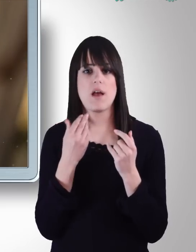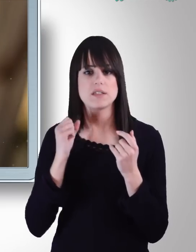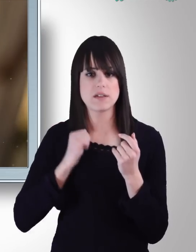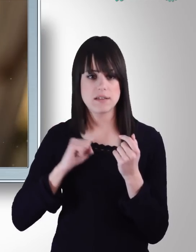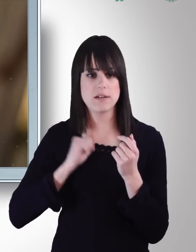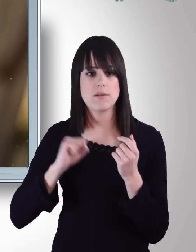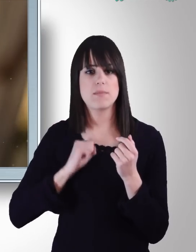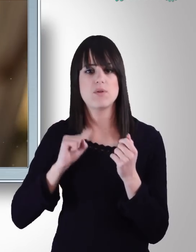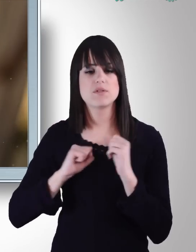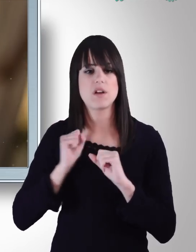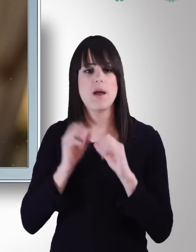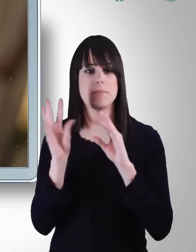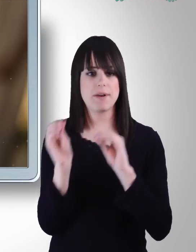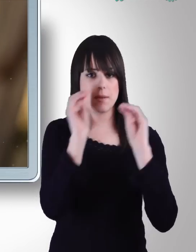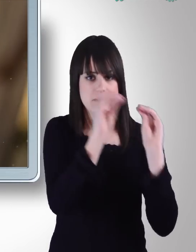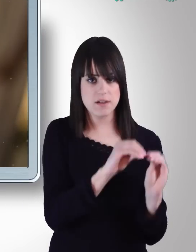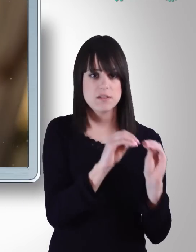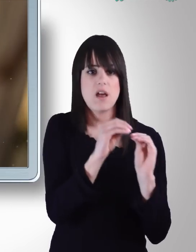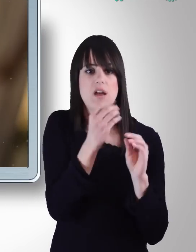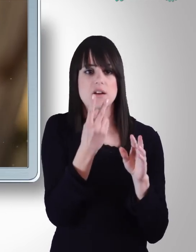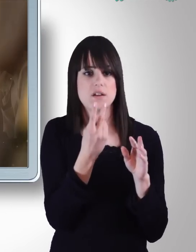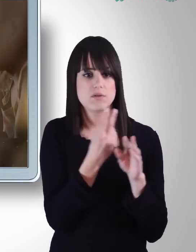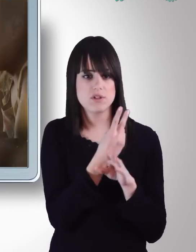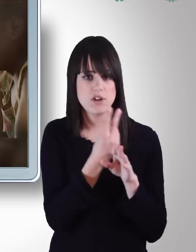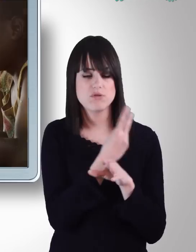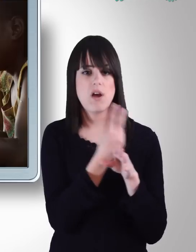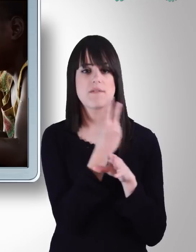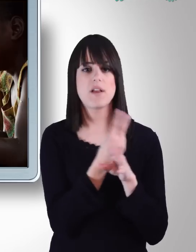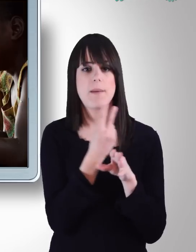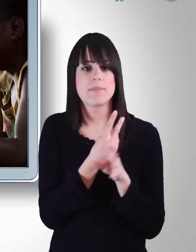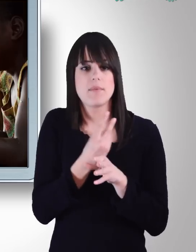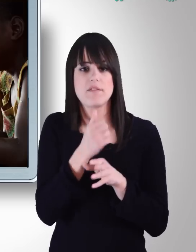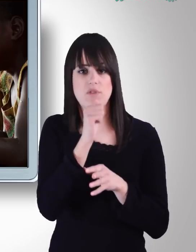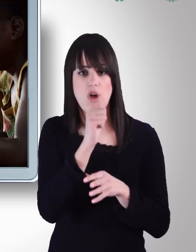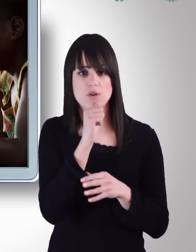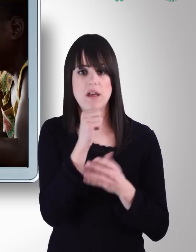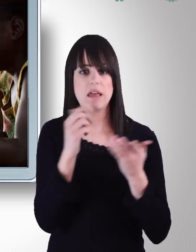putem korisničkog imena Charity Water i haštaga istoimenog.